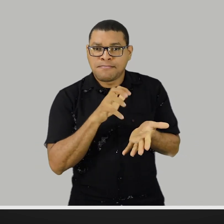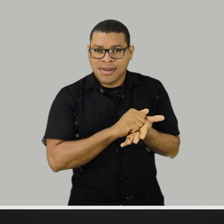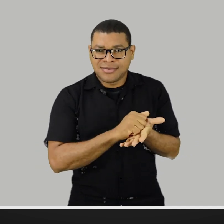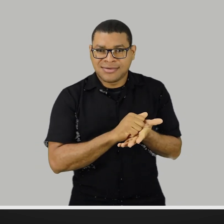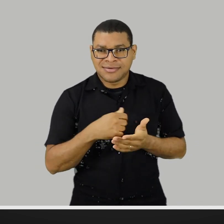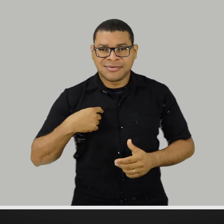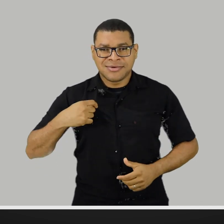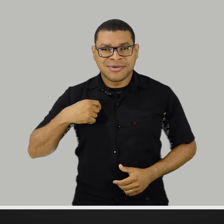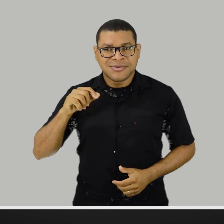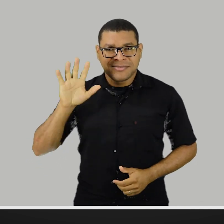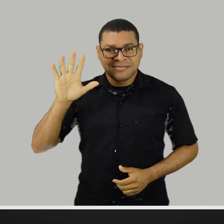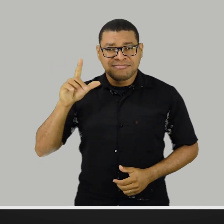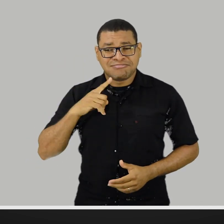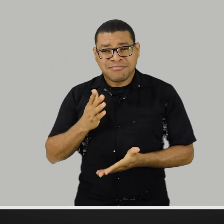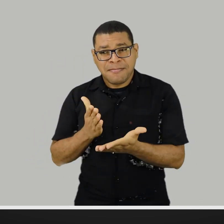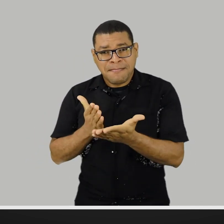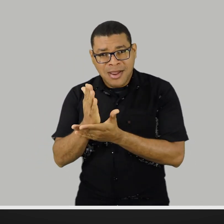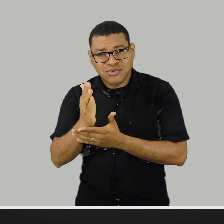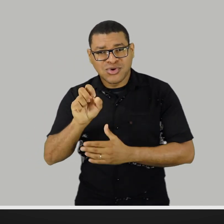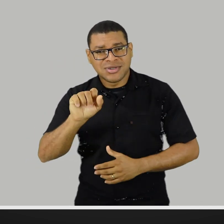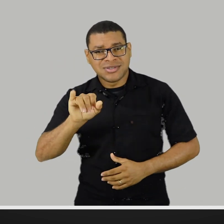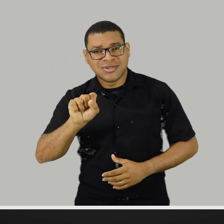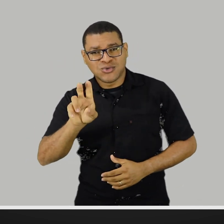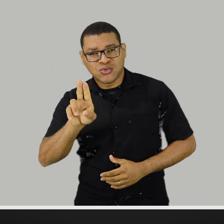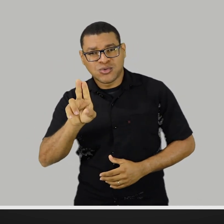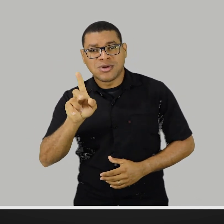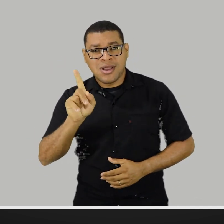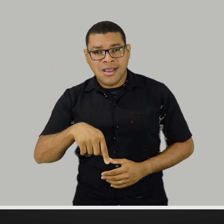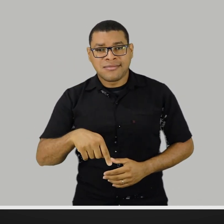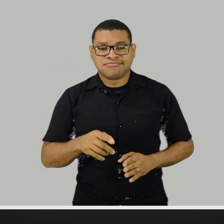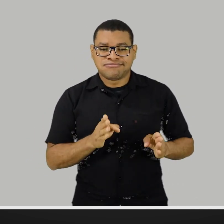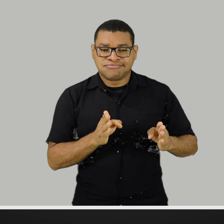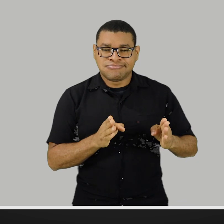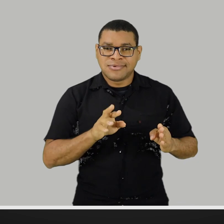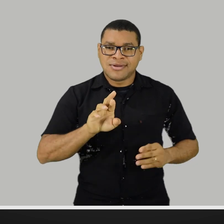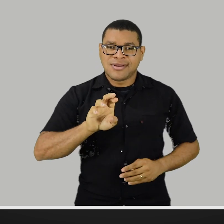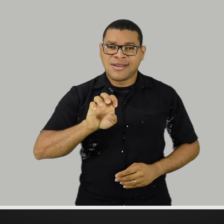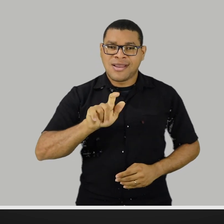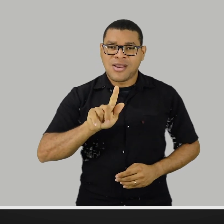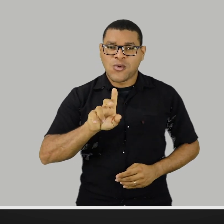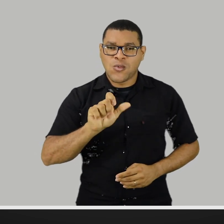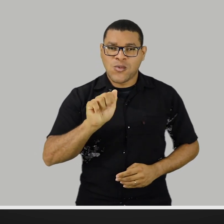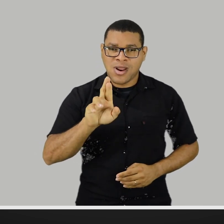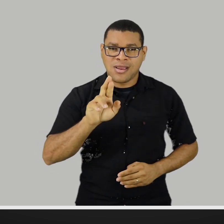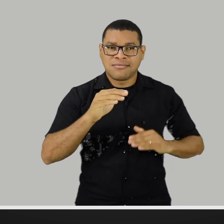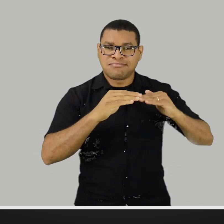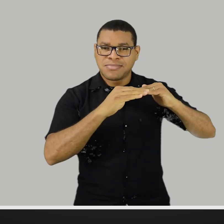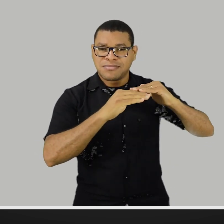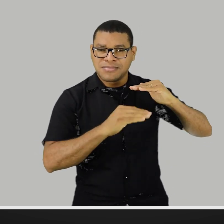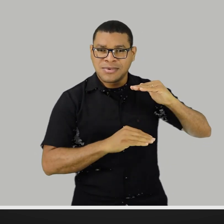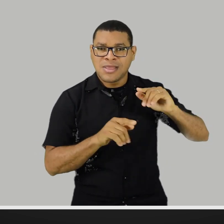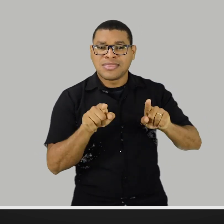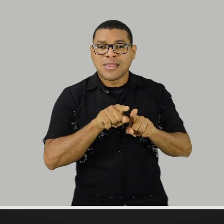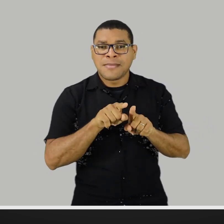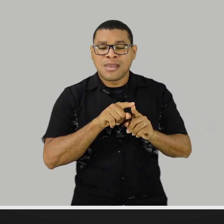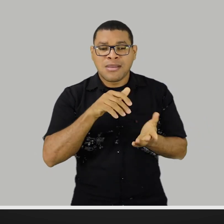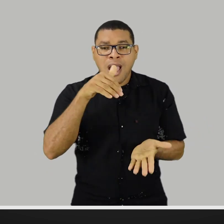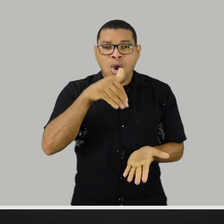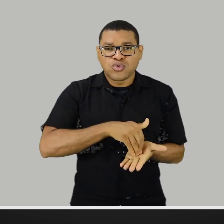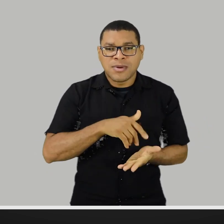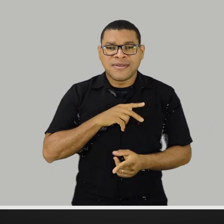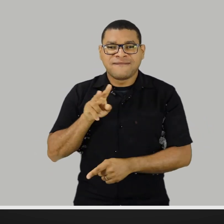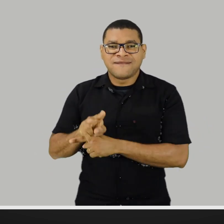matrícula dos candidatos classificados pelo SISU nas etapas da chamada regular e da lista de espera bem